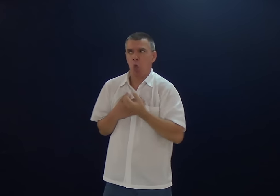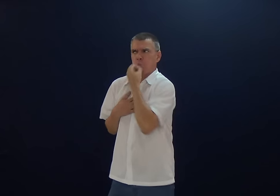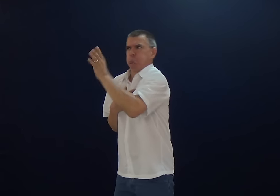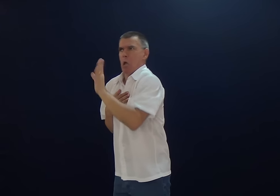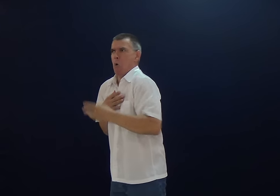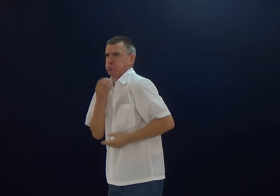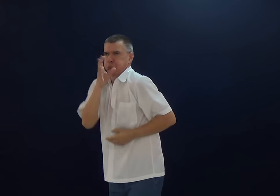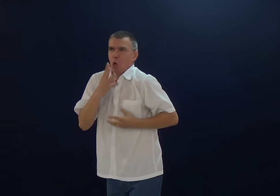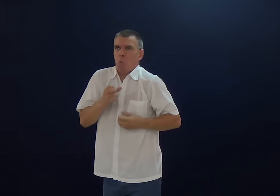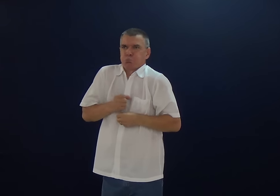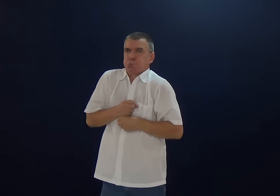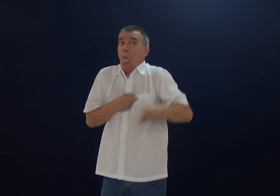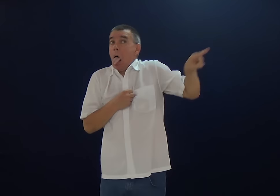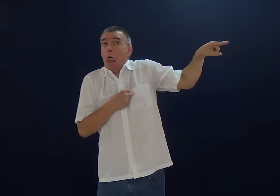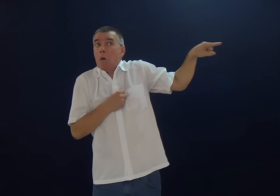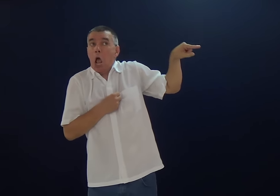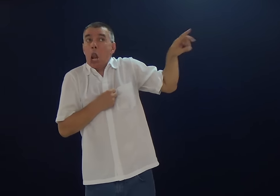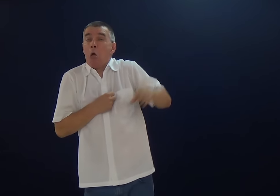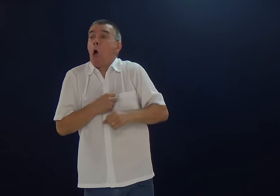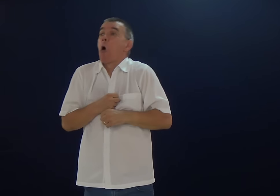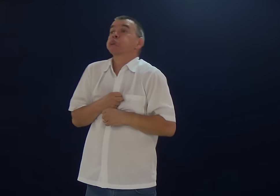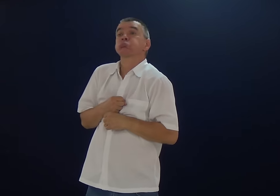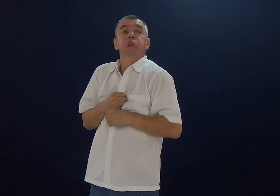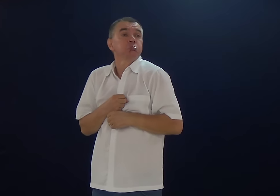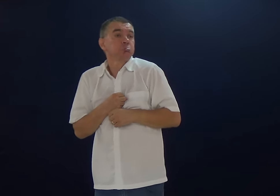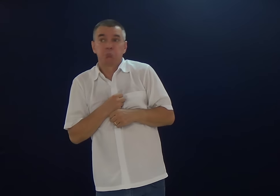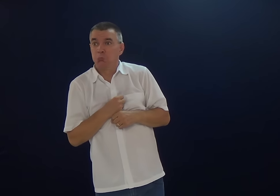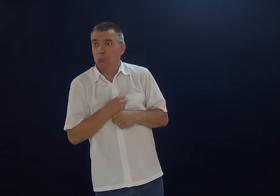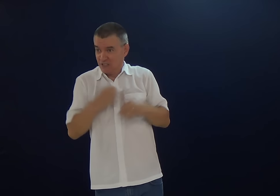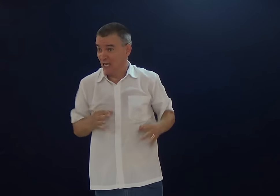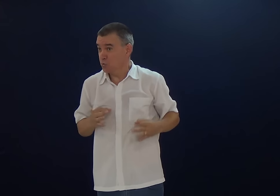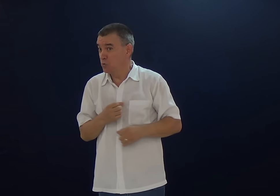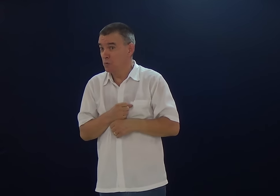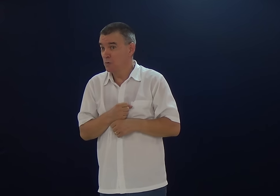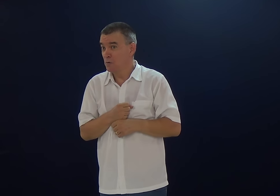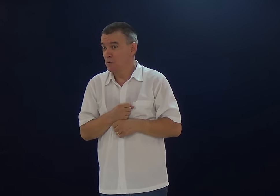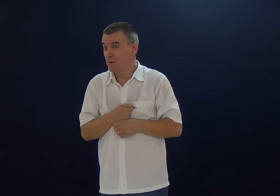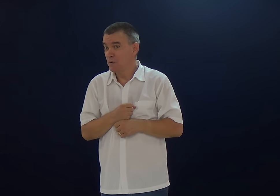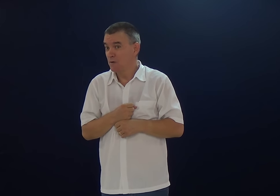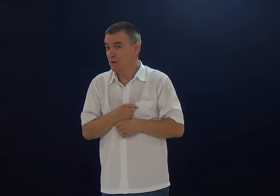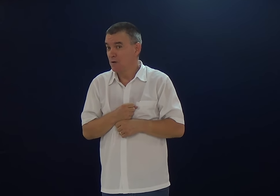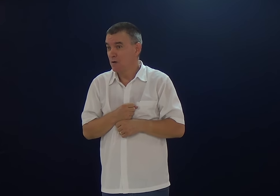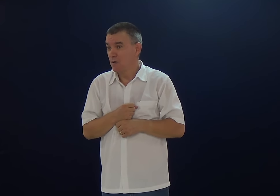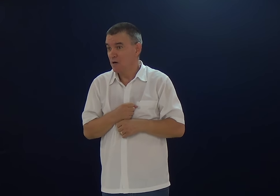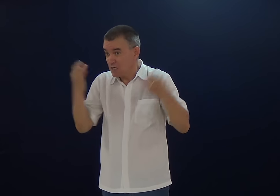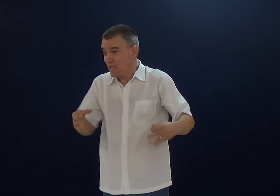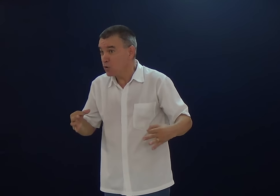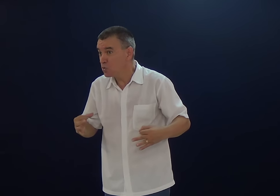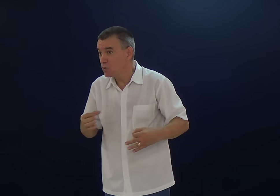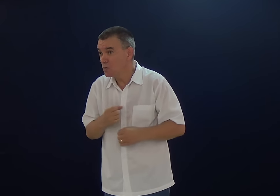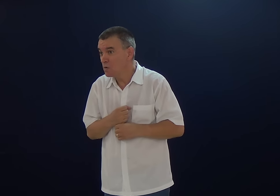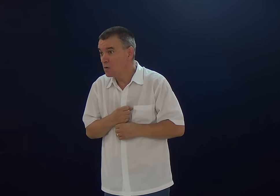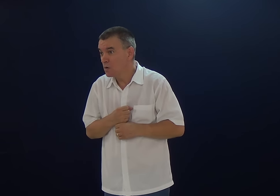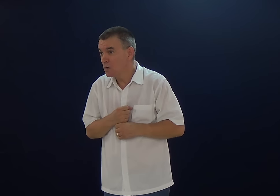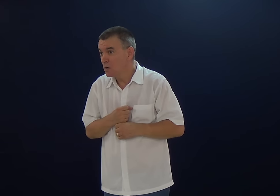para aquele que está contando a conversa mas você está armazenando essa conversa